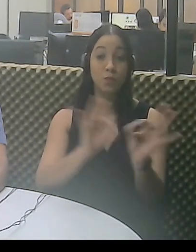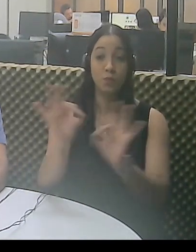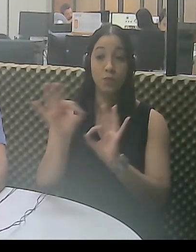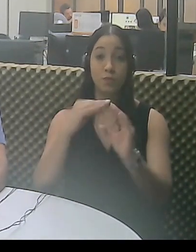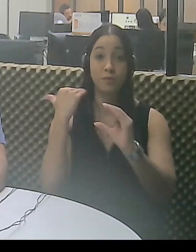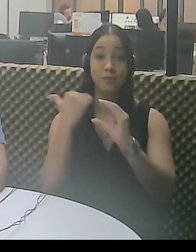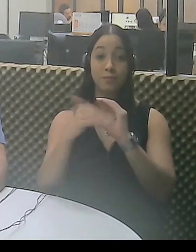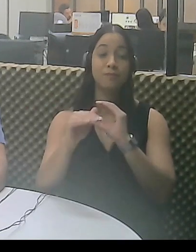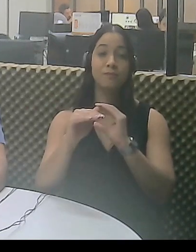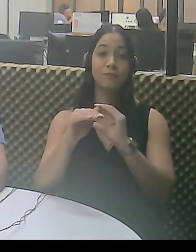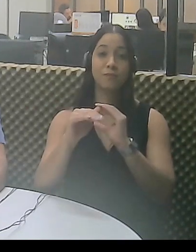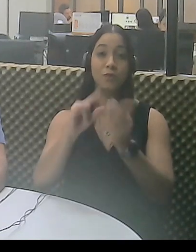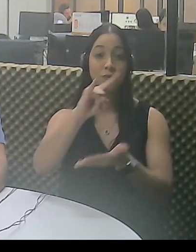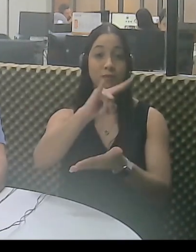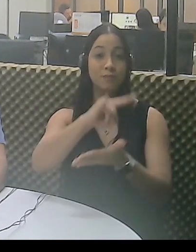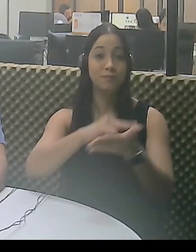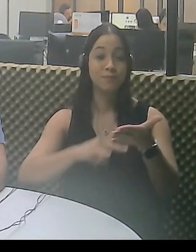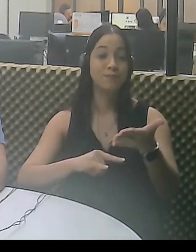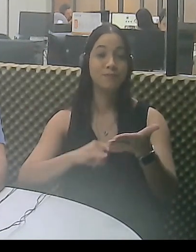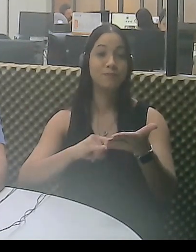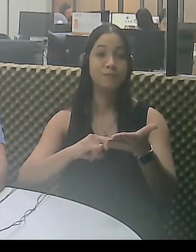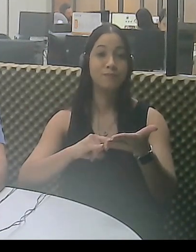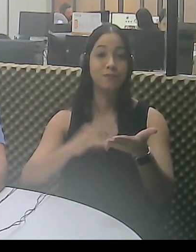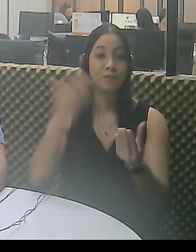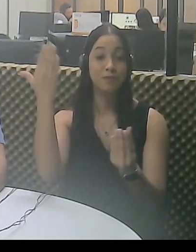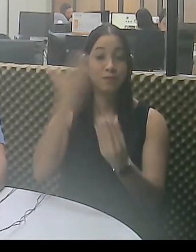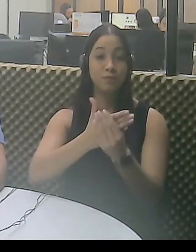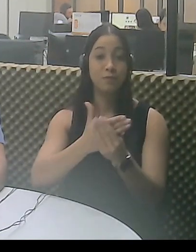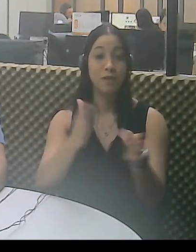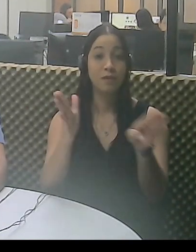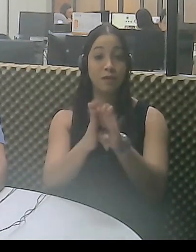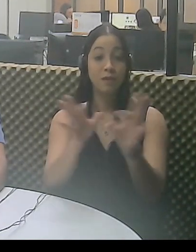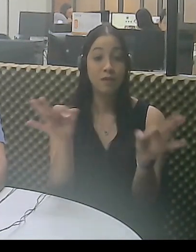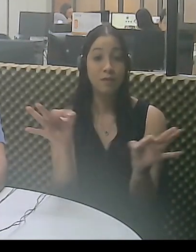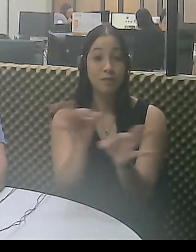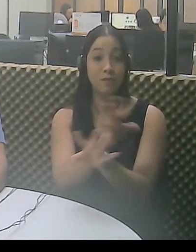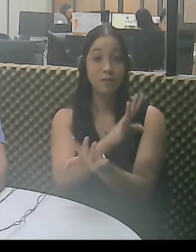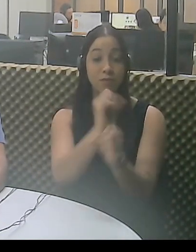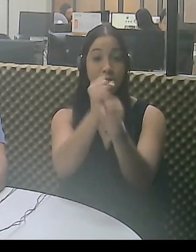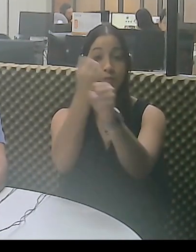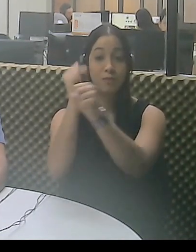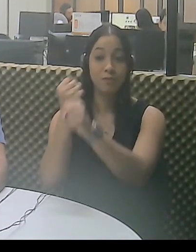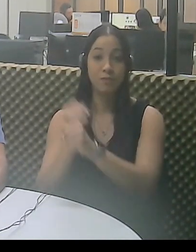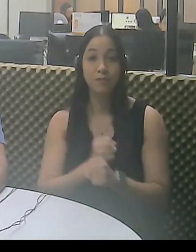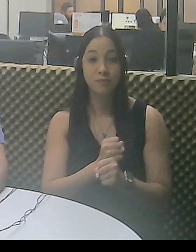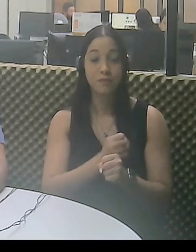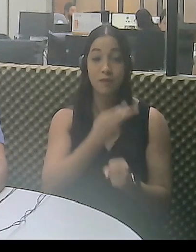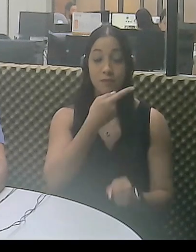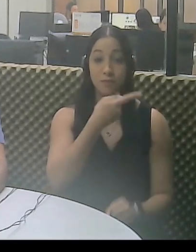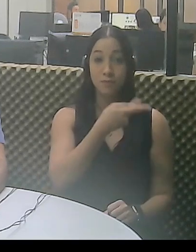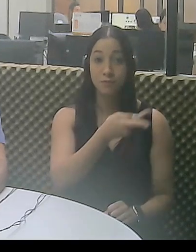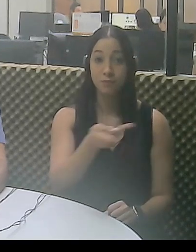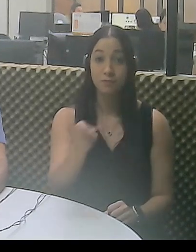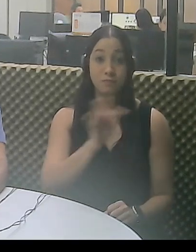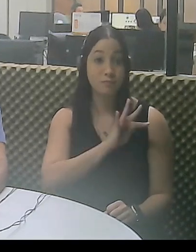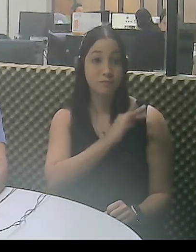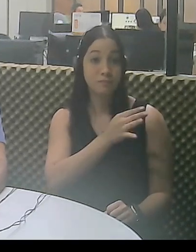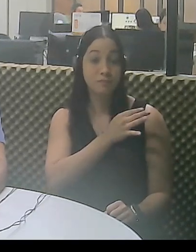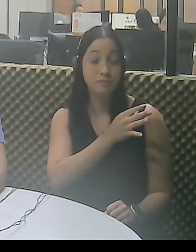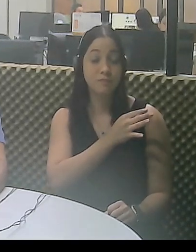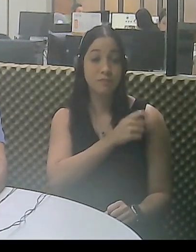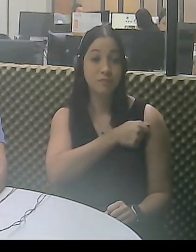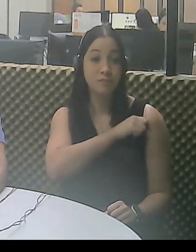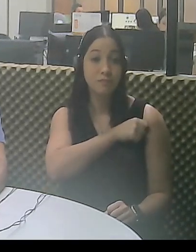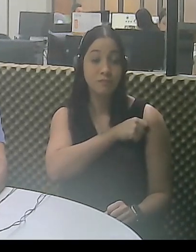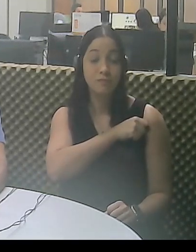enviado juntamente com a documentação fica arquivado até a conclusão da construção. Durante visita técnica de fiscais, o